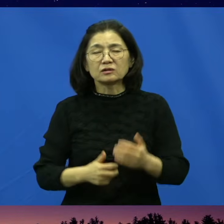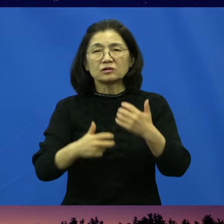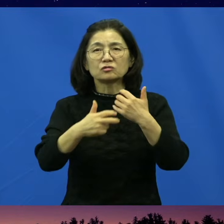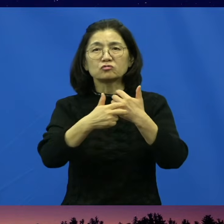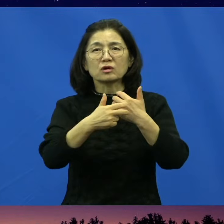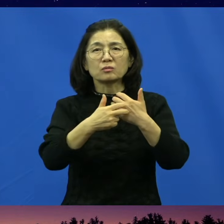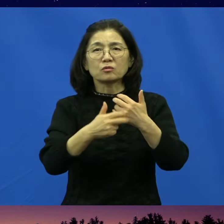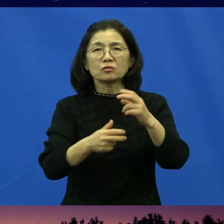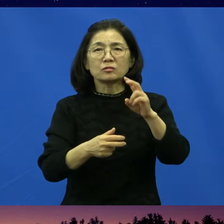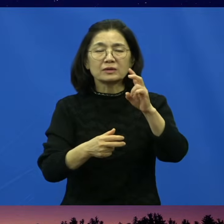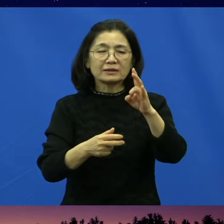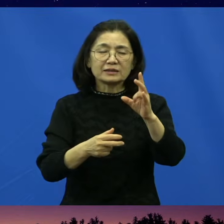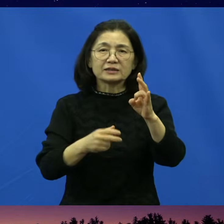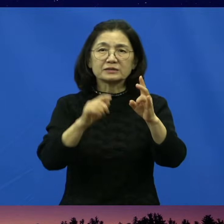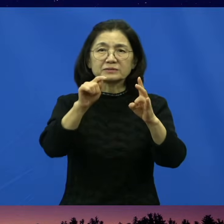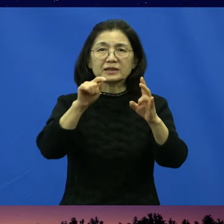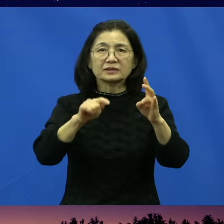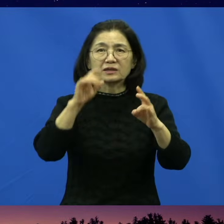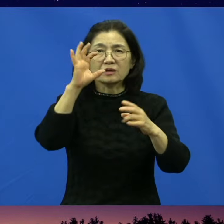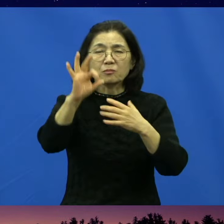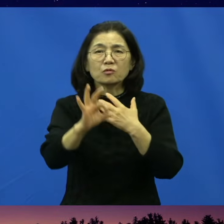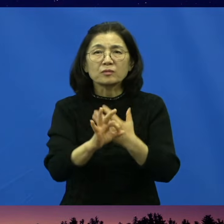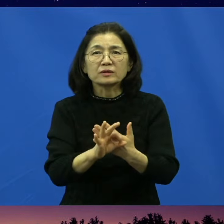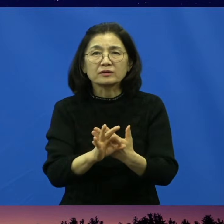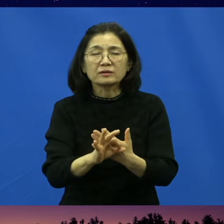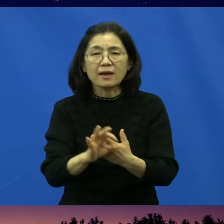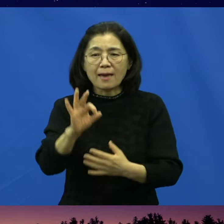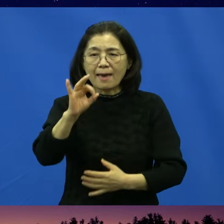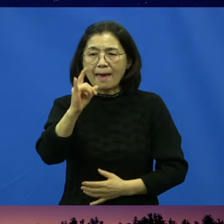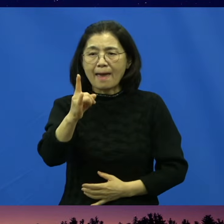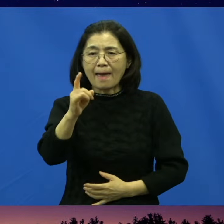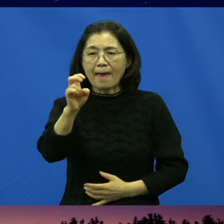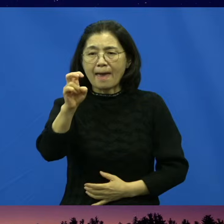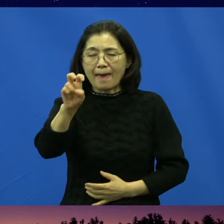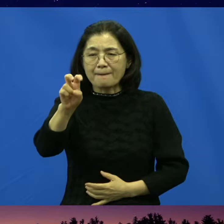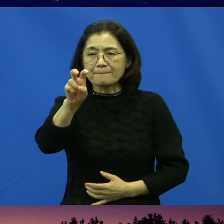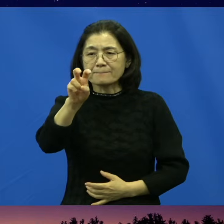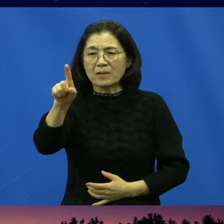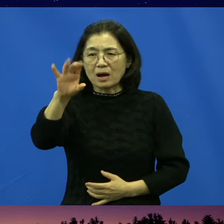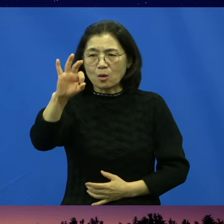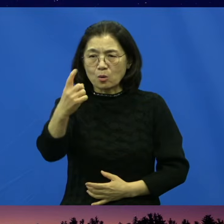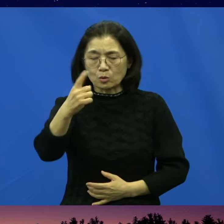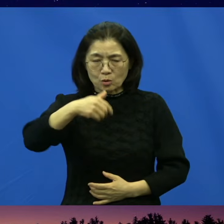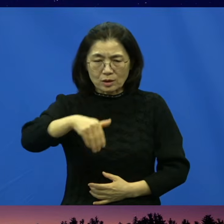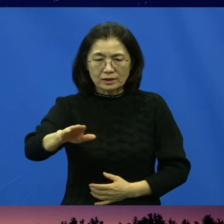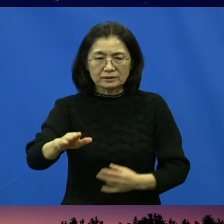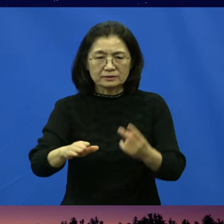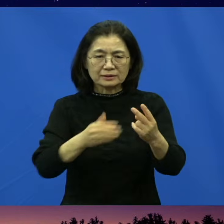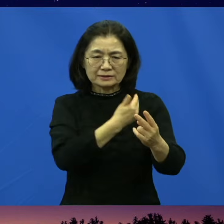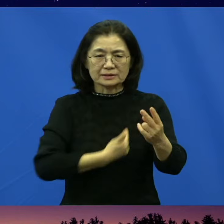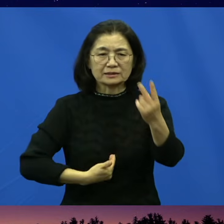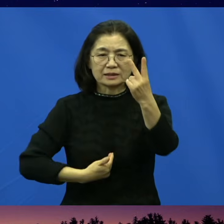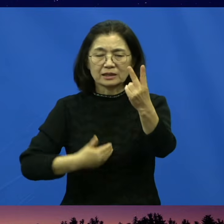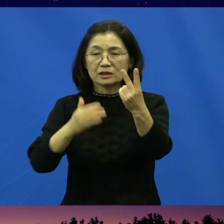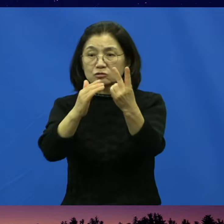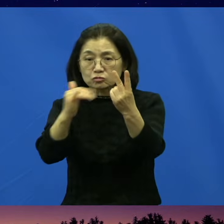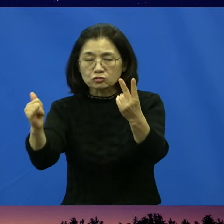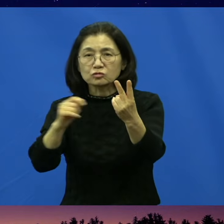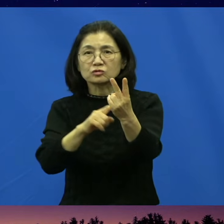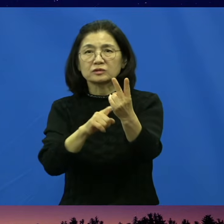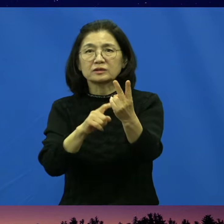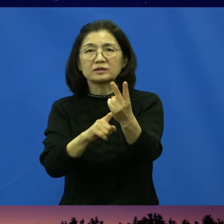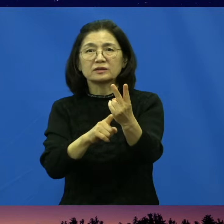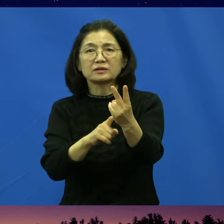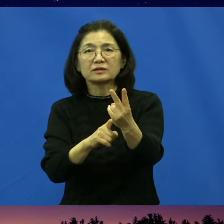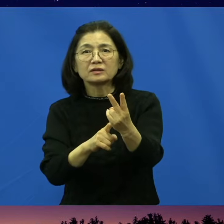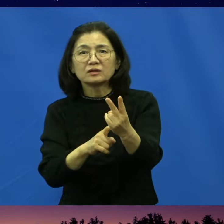24장에 엠마오로 가는 두 제자가 했던 말이 무엇입니까? 우리는 이 사람이 이스라엘을